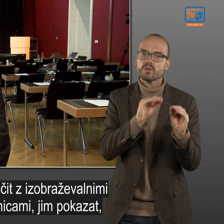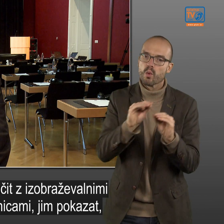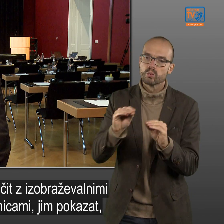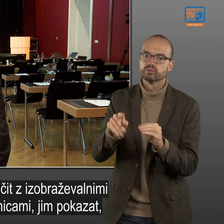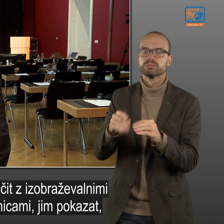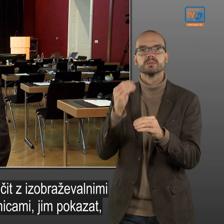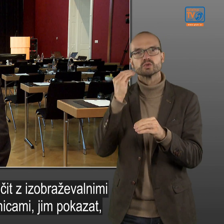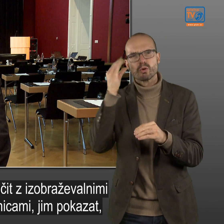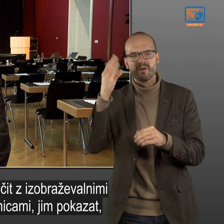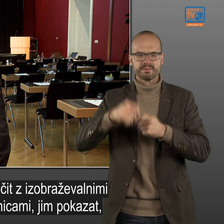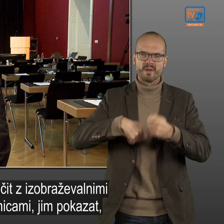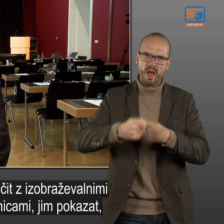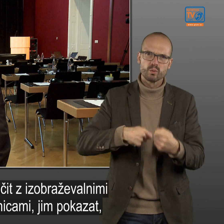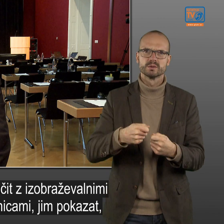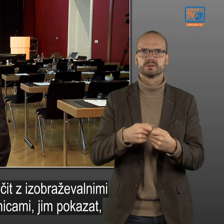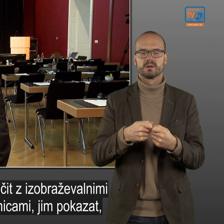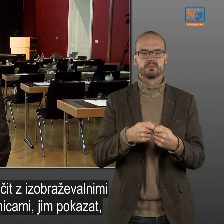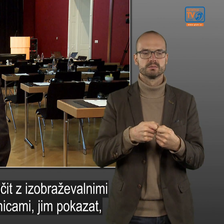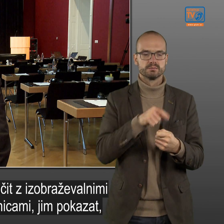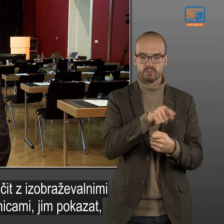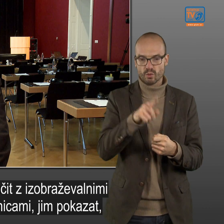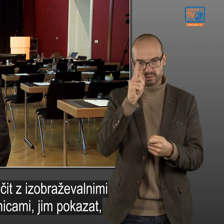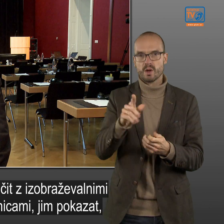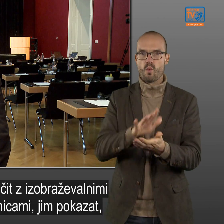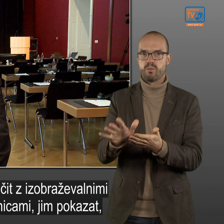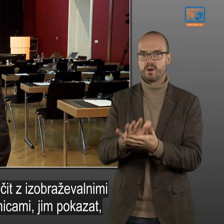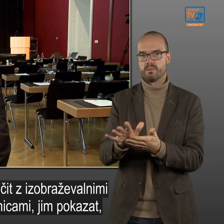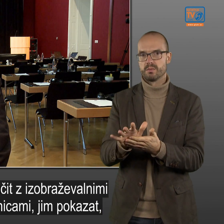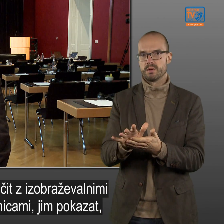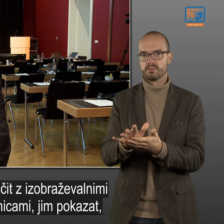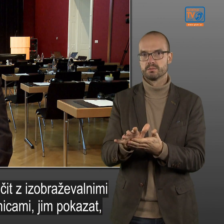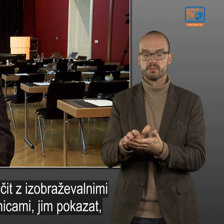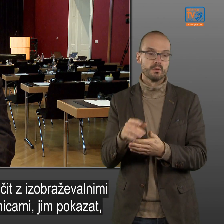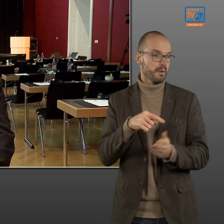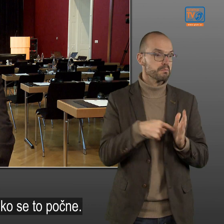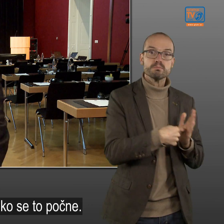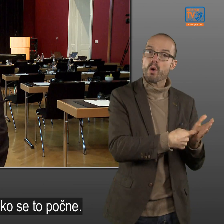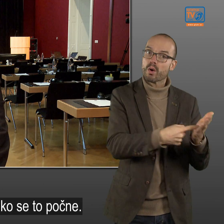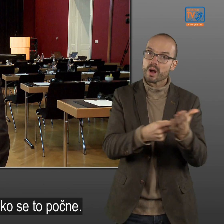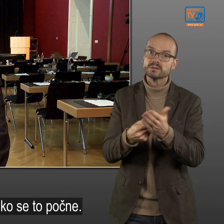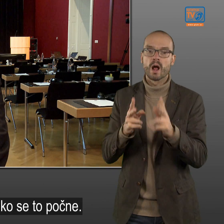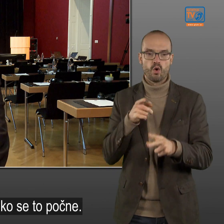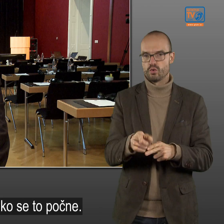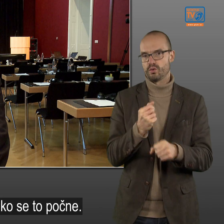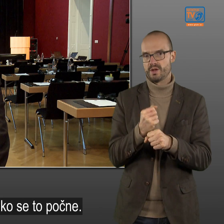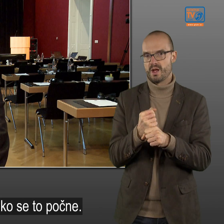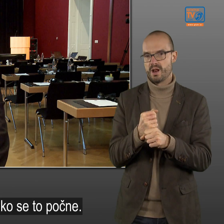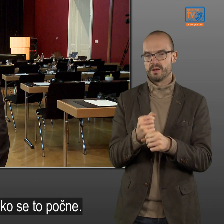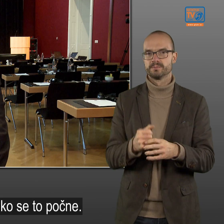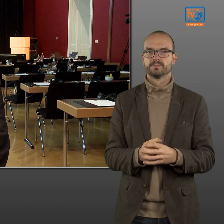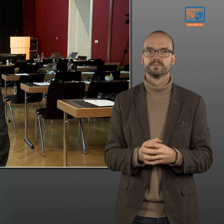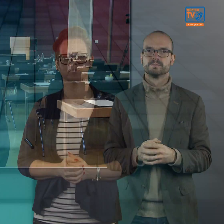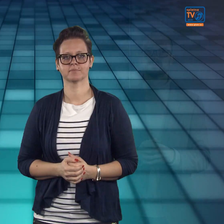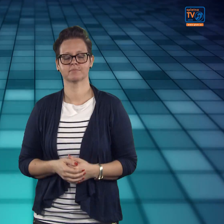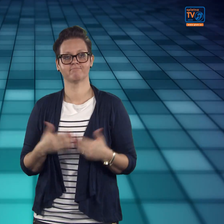z izobraževalnimi delavnicami to uporabljati in pravzaprav pokazati, kako se to počne.